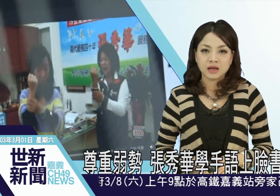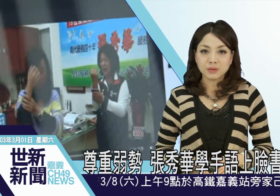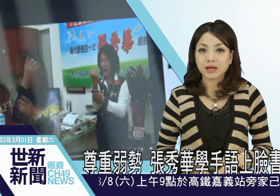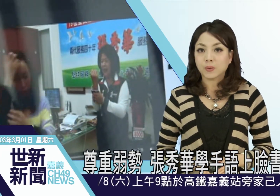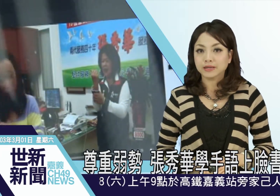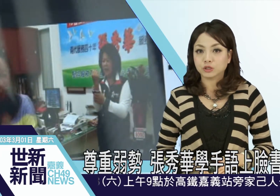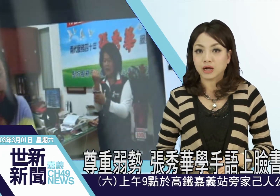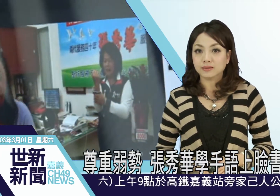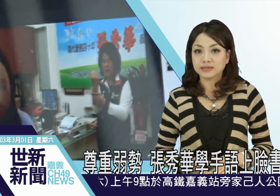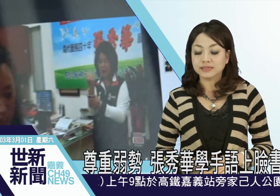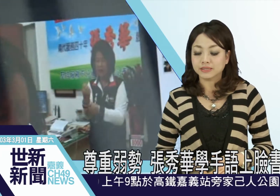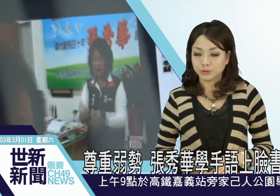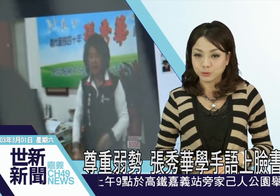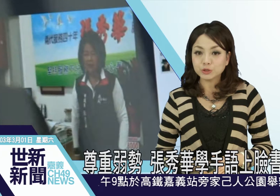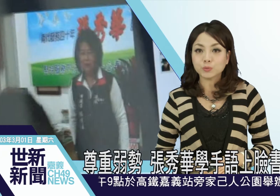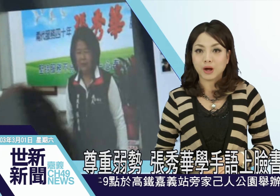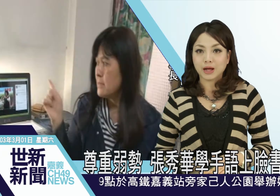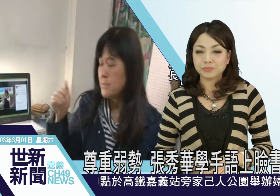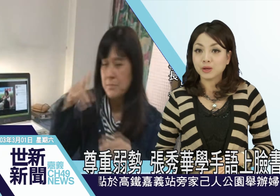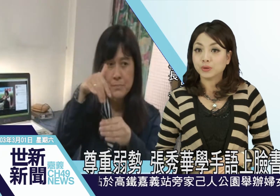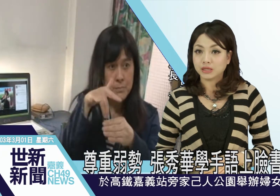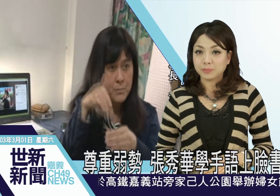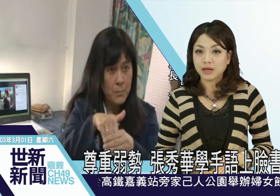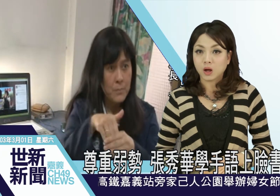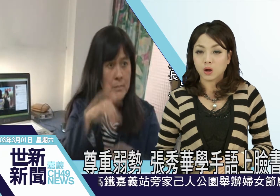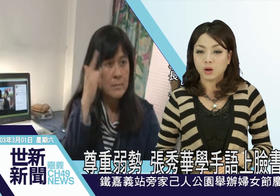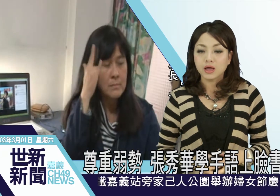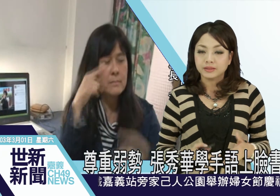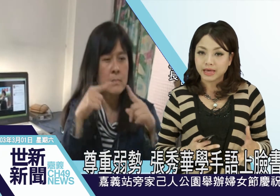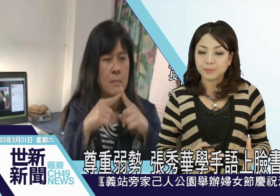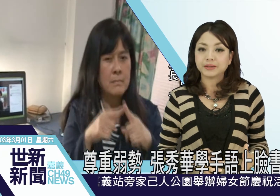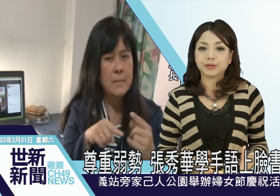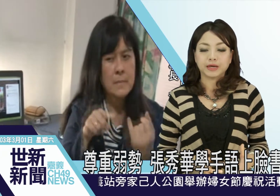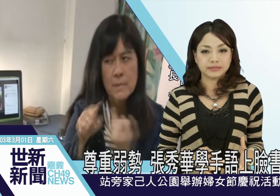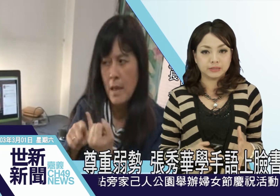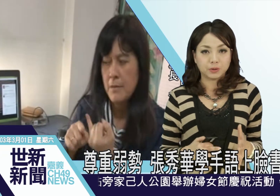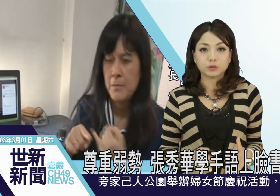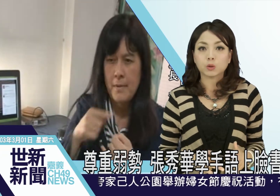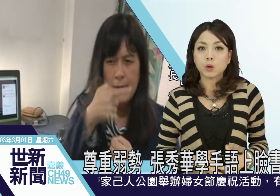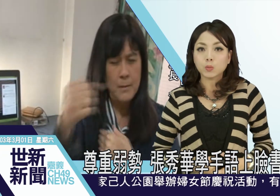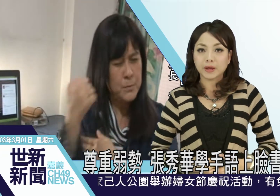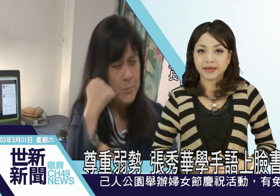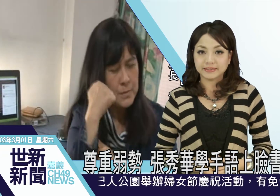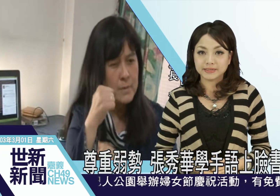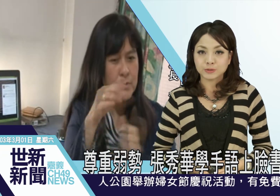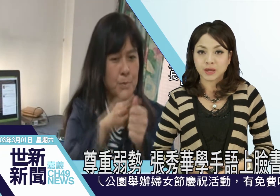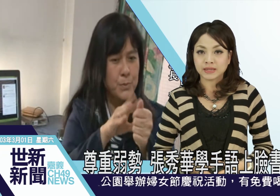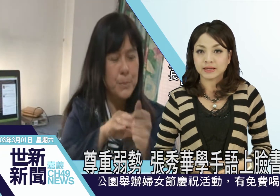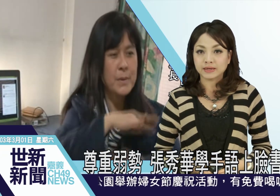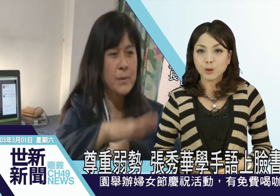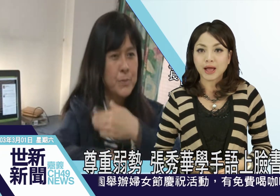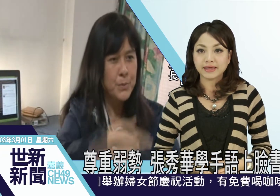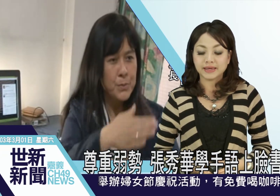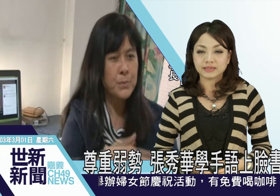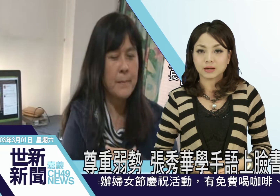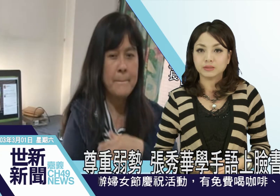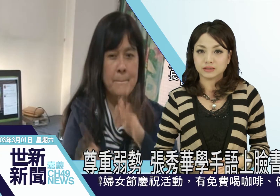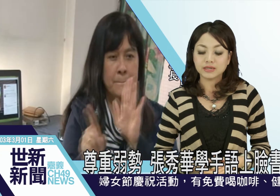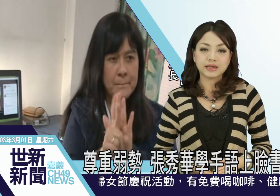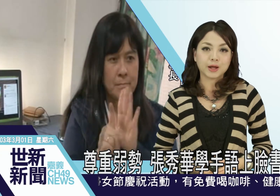要来看就是候选人张秀华，伊为着要予听袂到或者是无多讲话的人士会当来了解伊的参政理念，